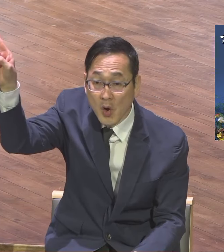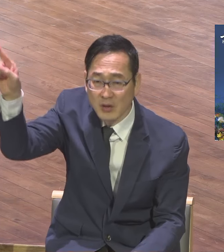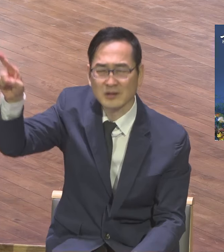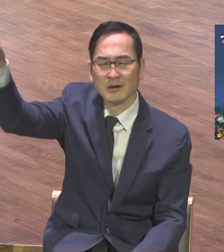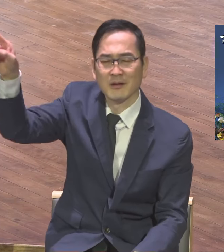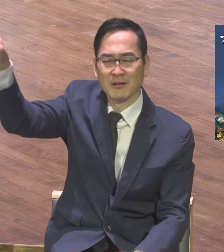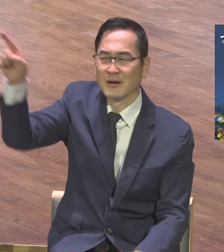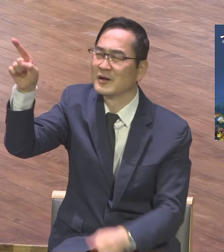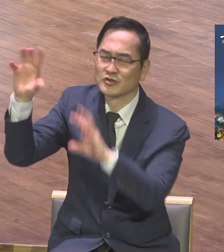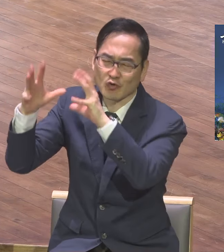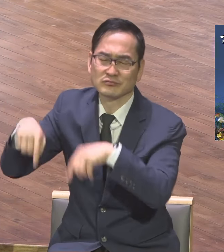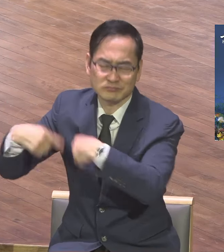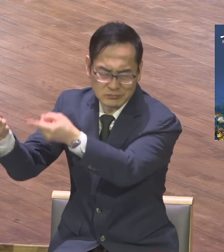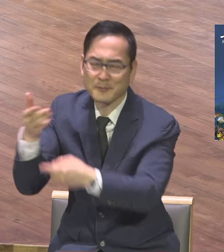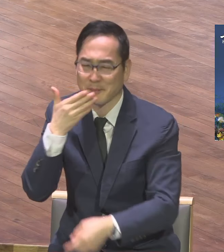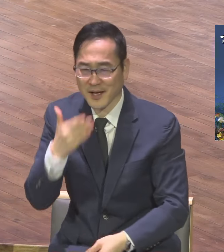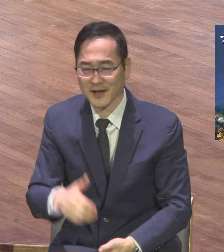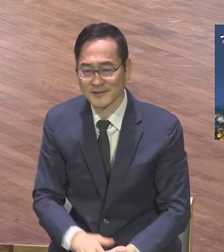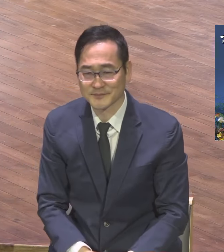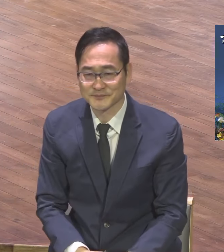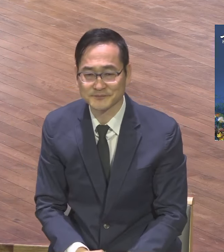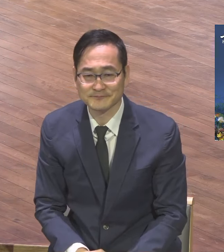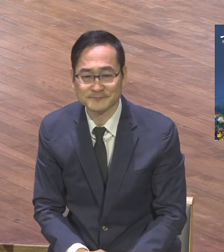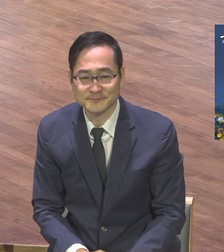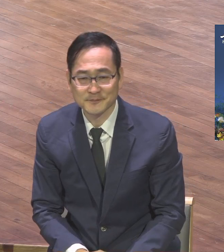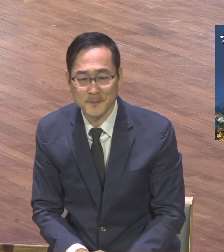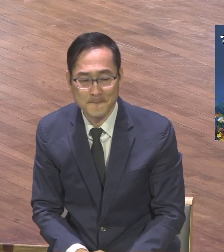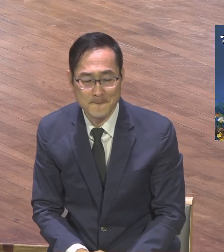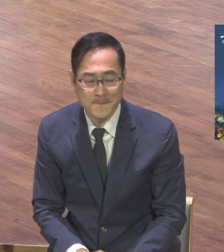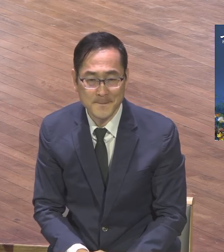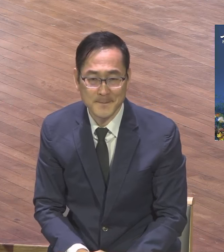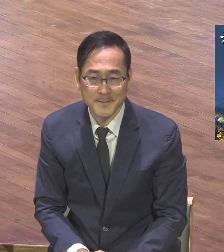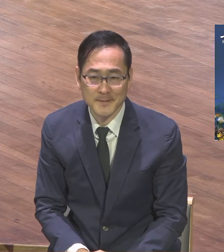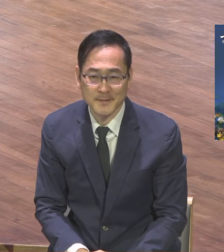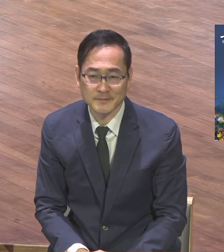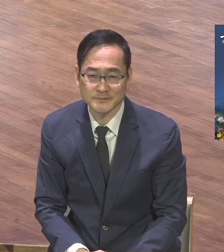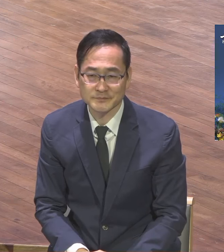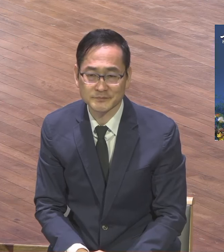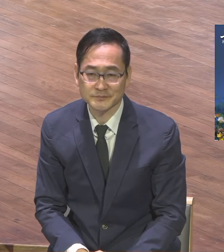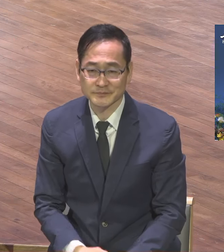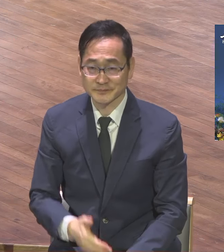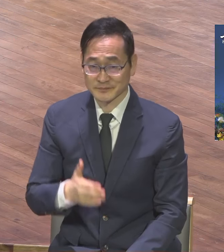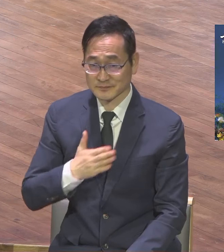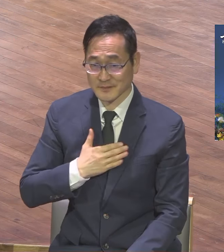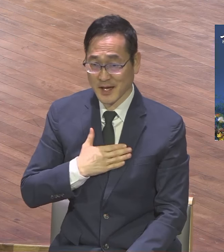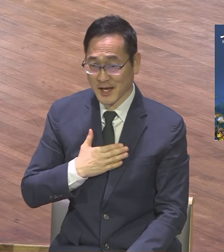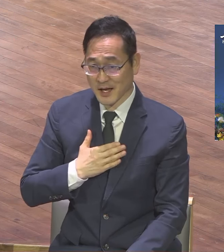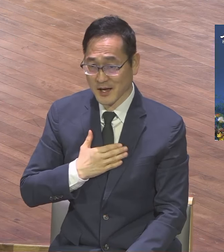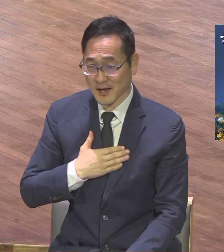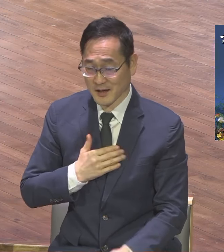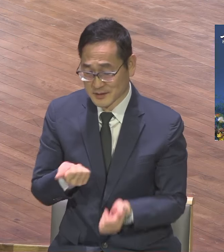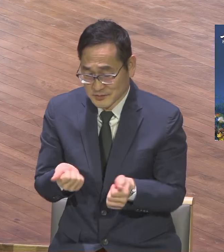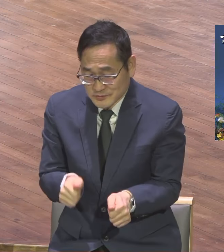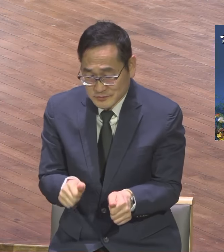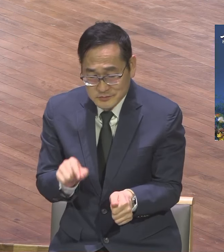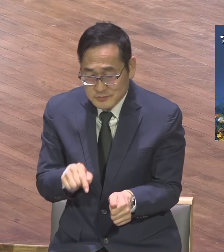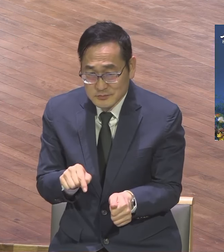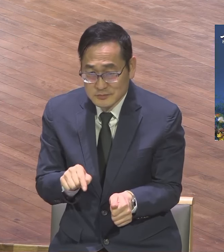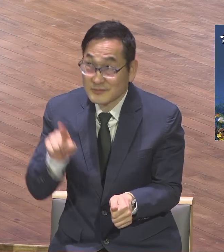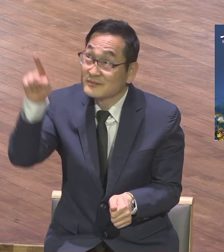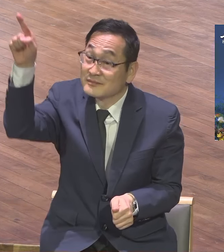천국. 이미 우리는 가지고 있고 너의 시민권은 하늘에 있는지라. 천국